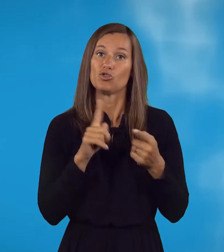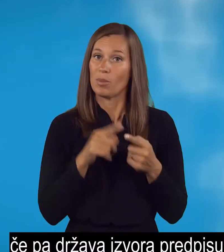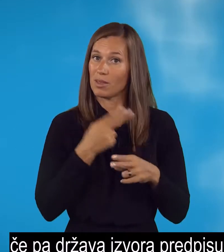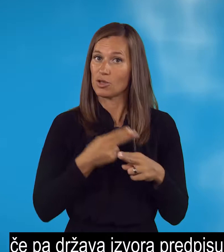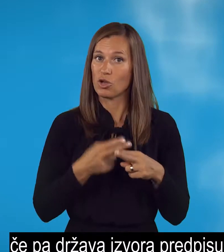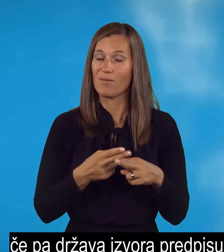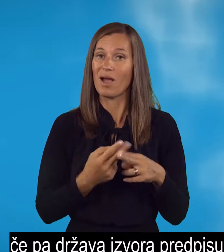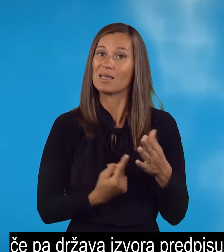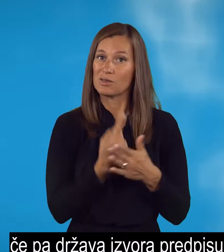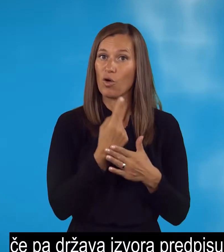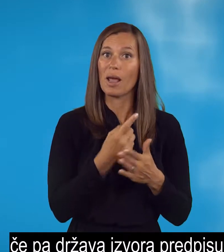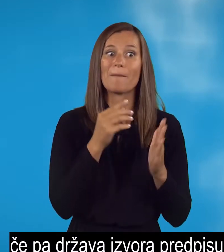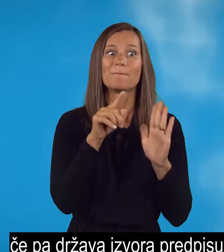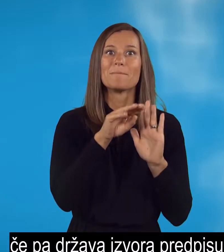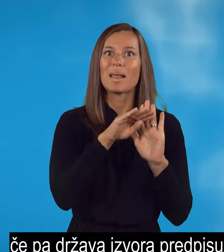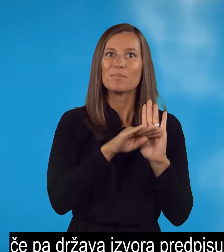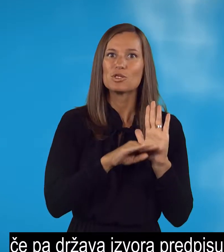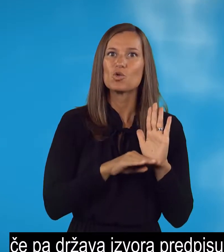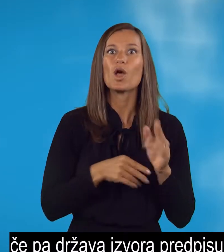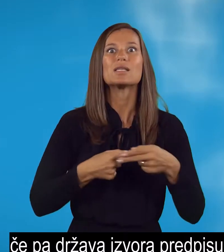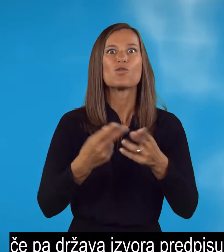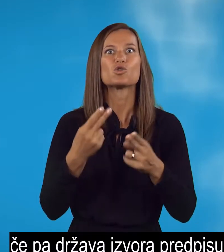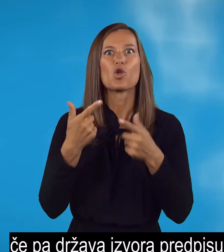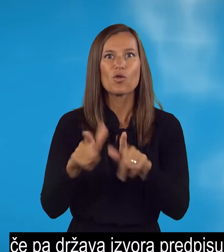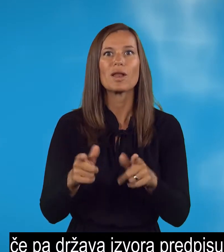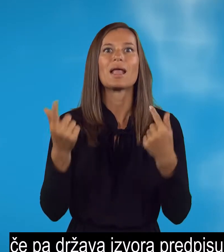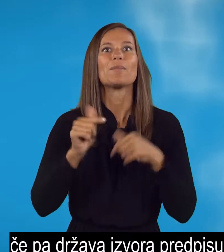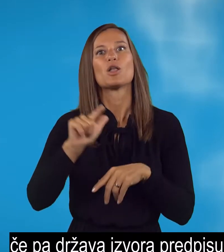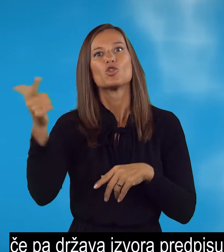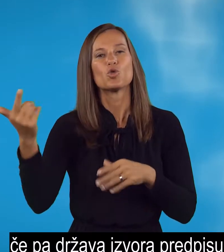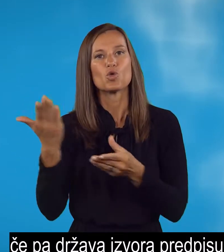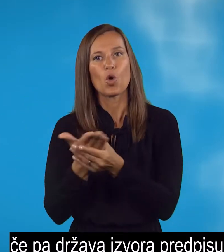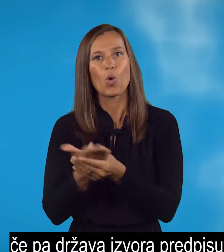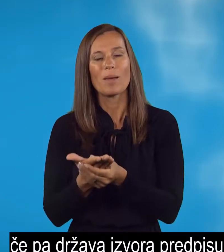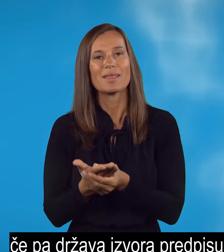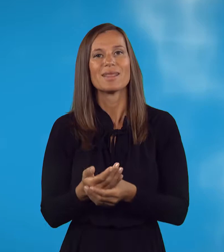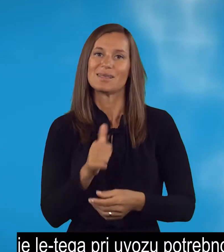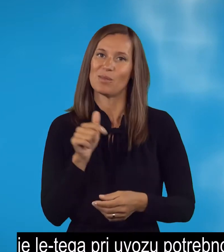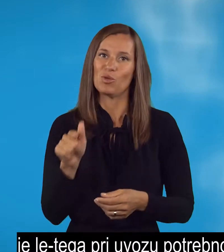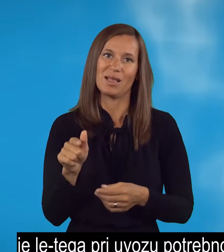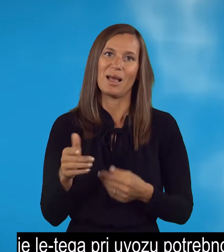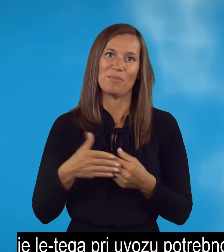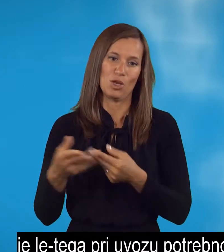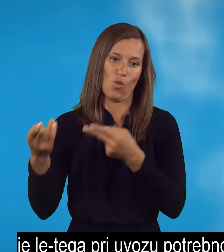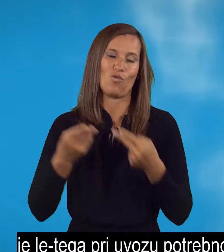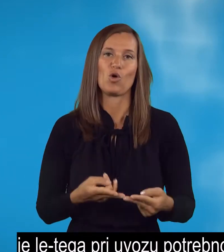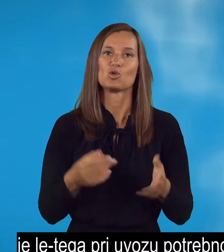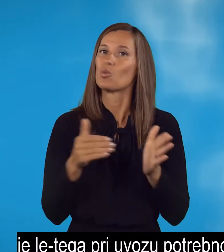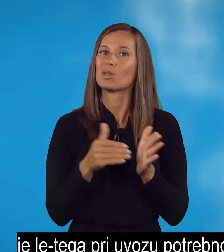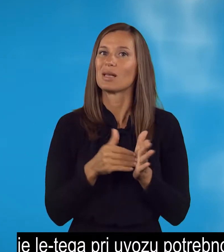pa država izvora predpisuje izvozno dovoljenje ali drug dokument, je le tega pri uvozu potrebno